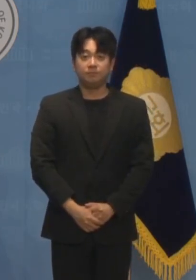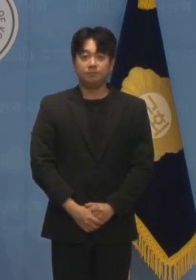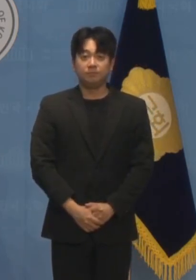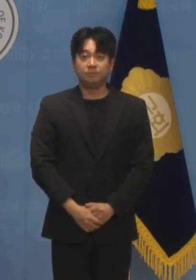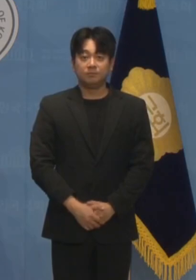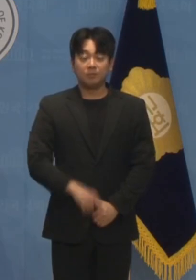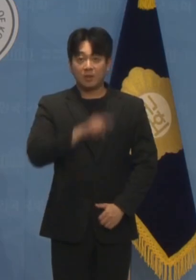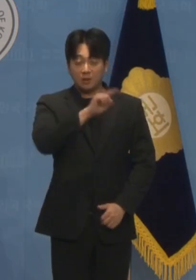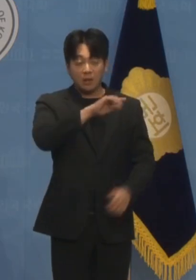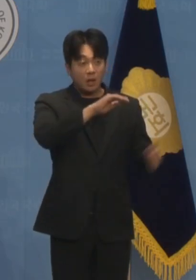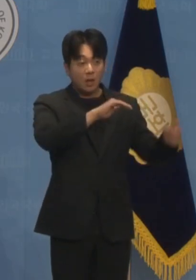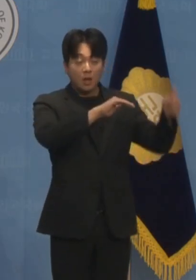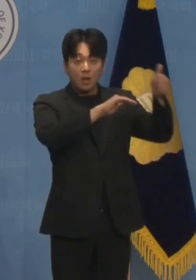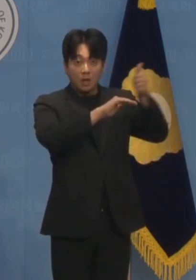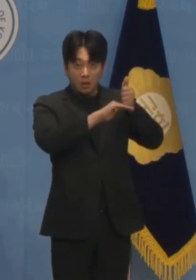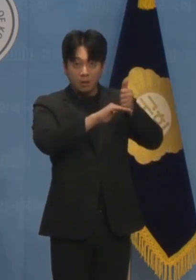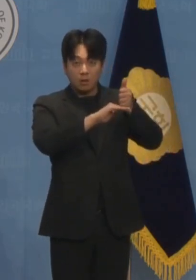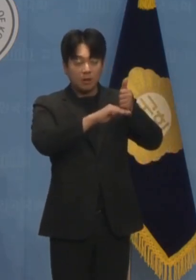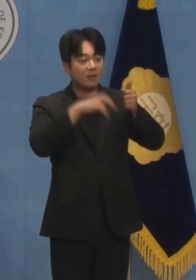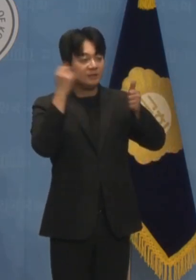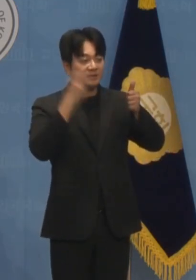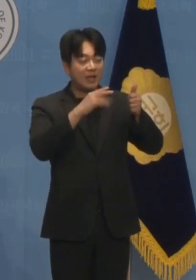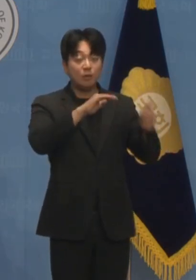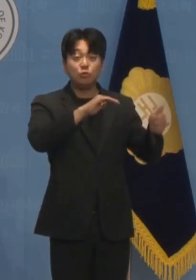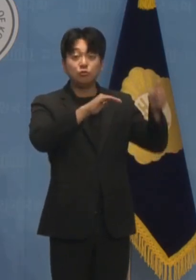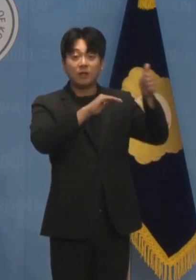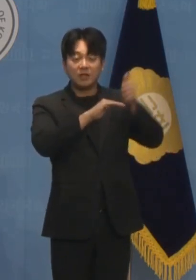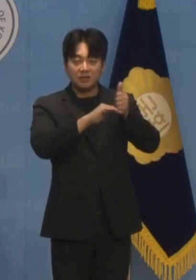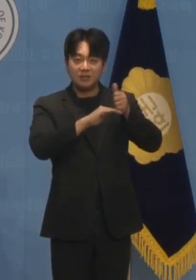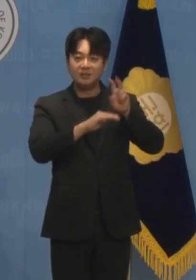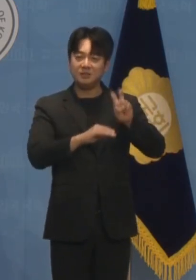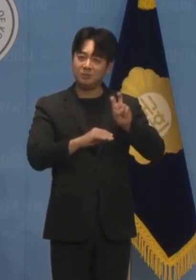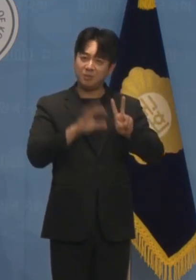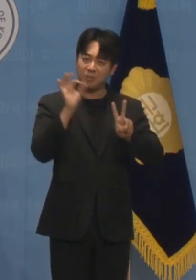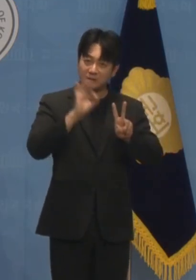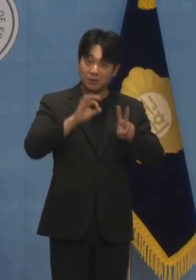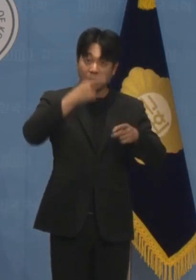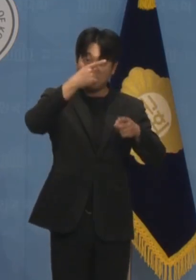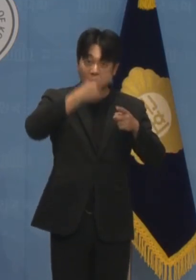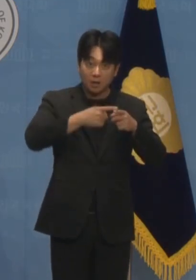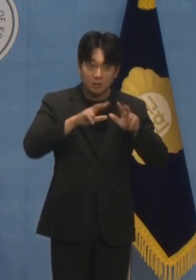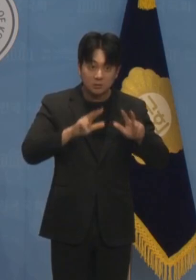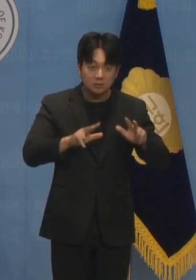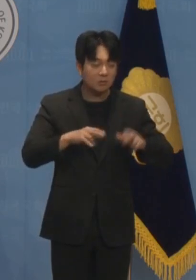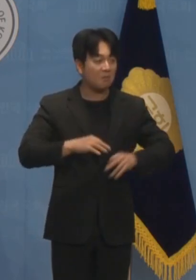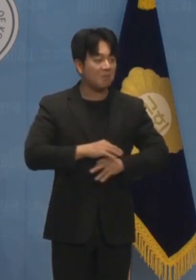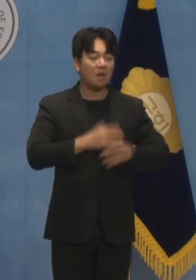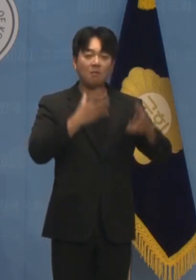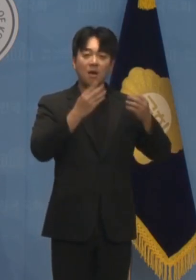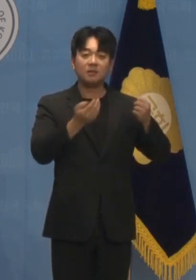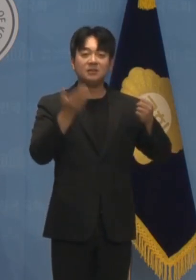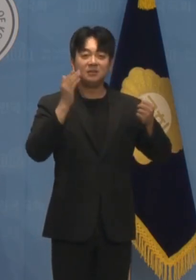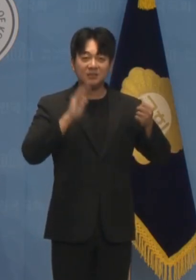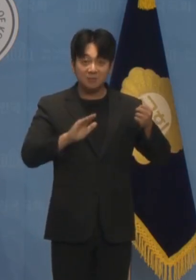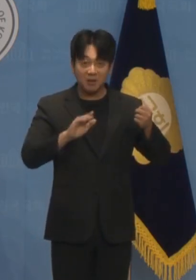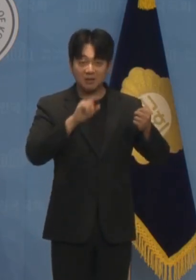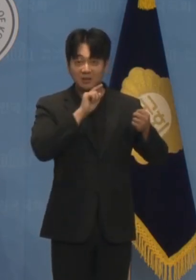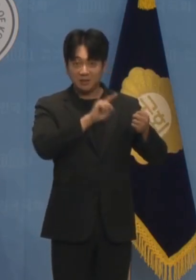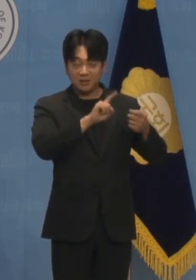22.2%만 연임을 허용했습니다마는 이경 회장 취임 이후에는 각종 비리들이 난무함에도 불구하고